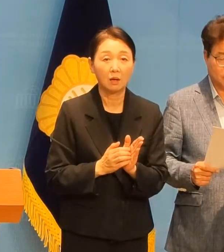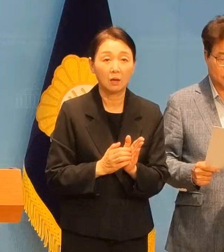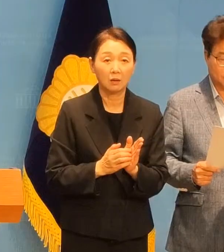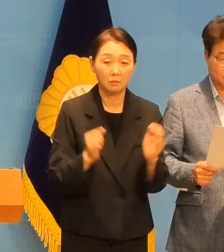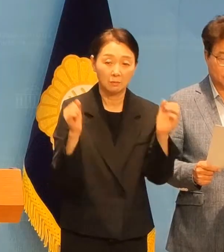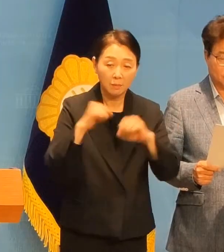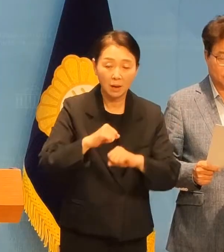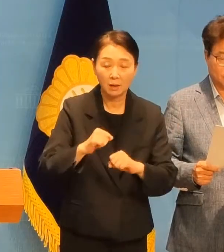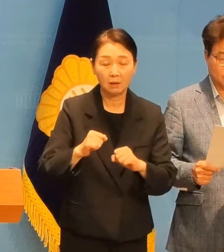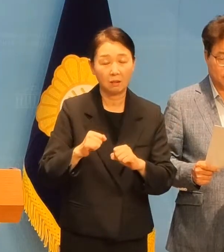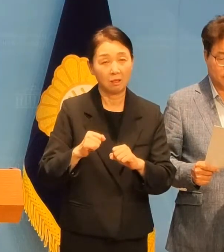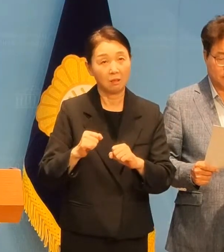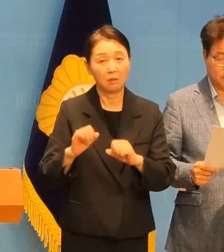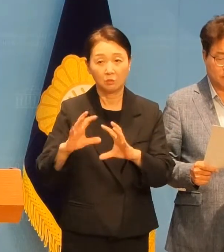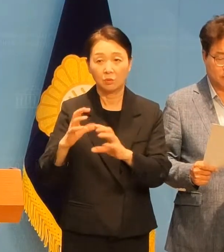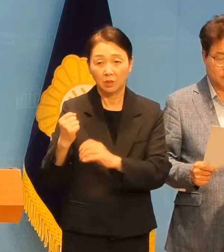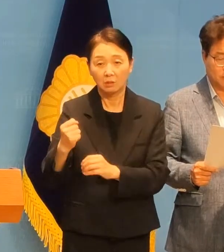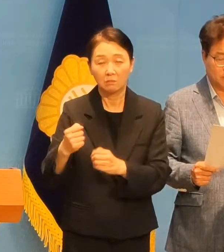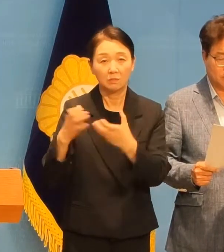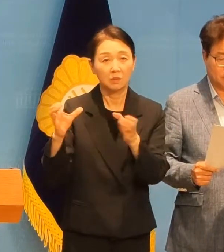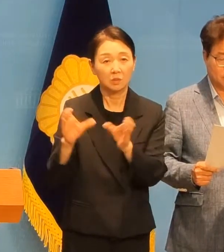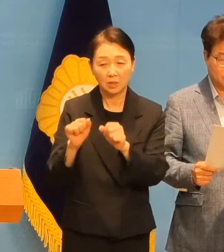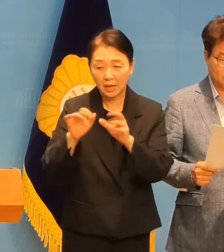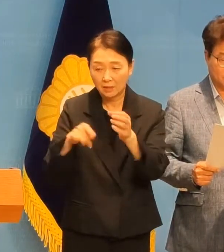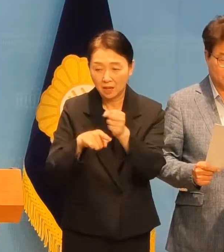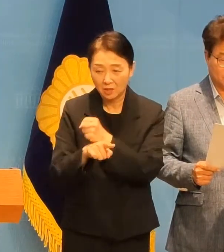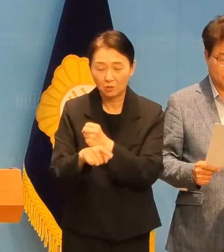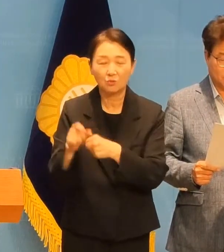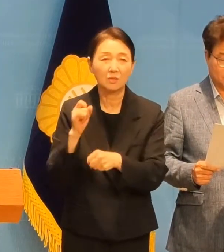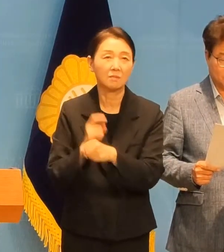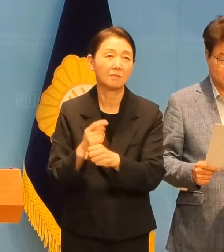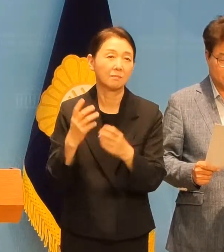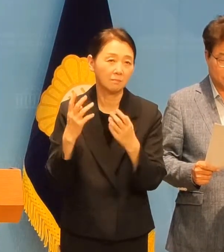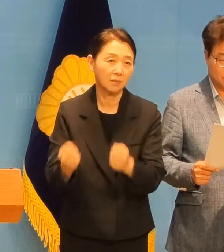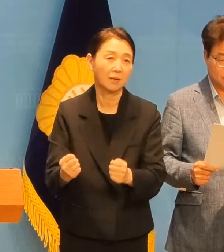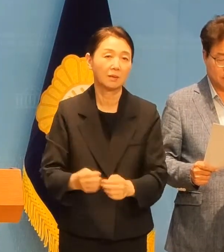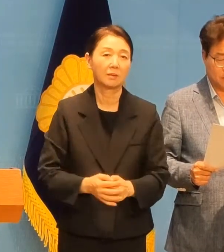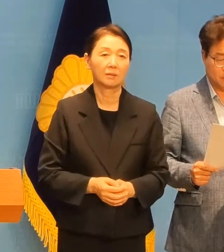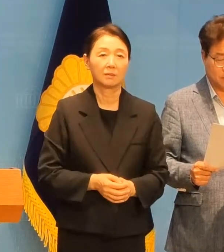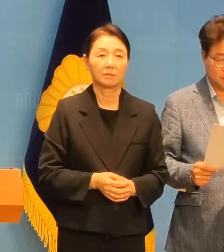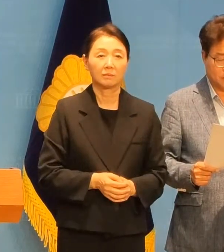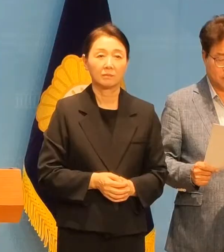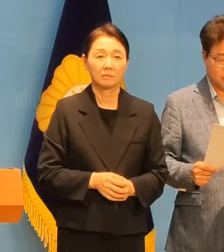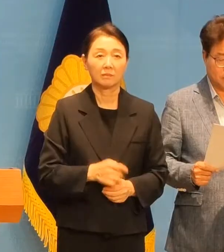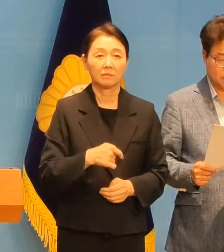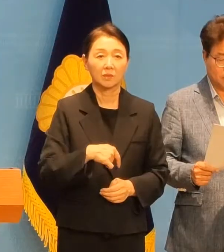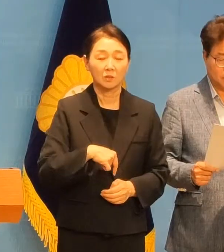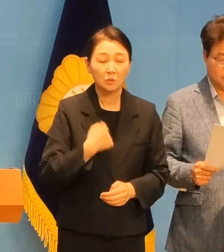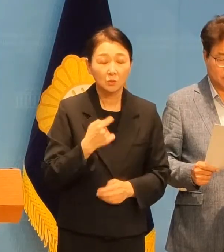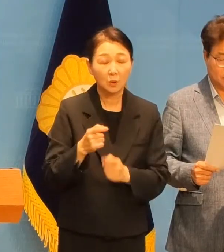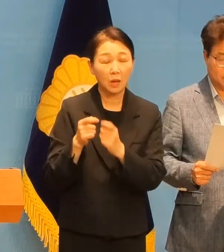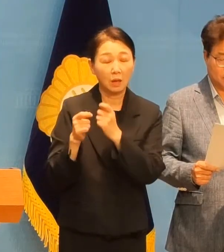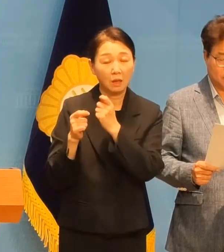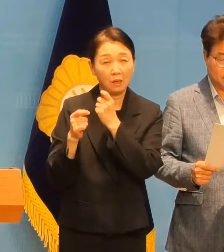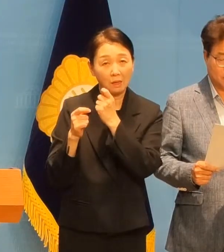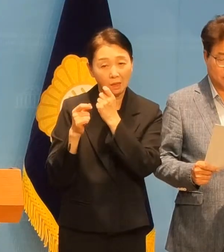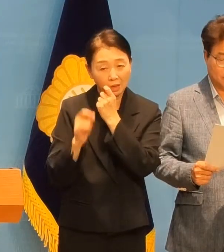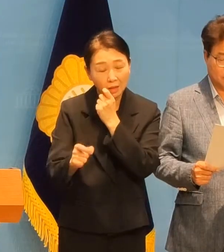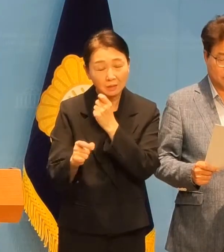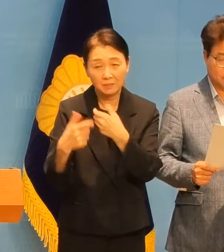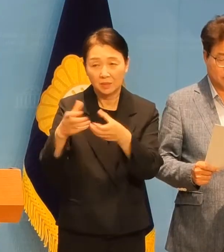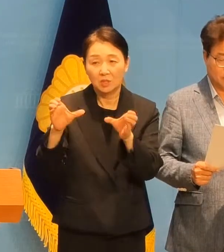간 국힘의 정당 해산 사유는 이미 차고도 넘칩니다. 스스로 위원정당 해산 심판을 향해 달려가고